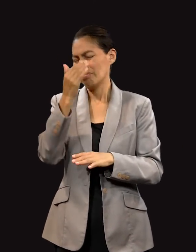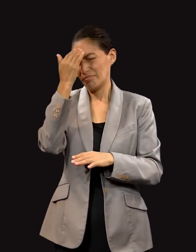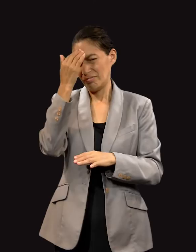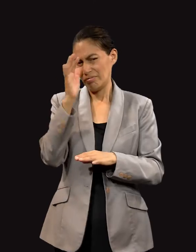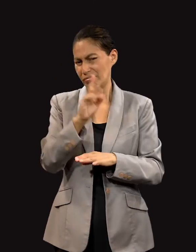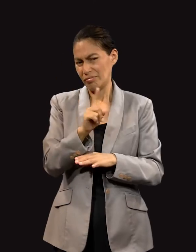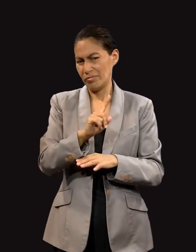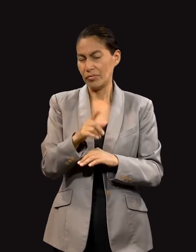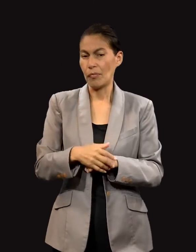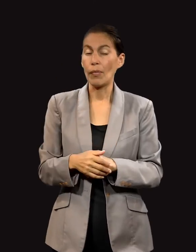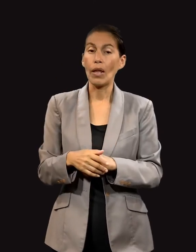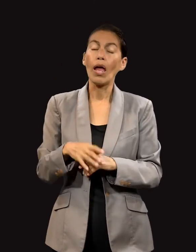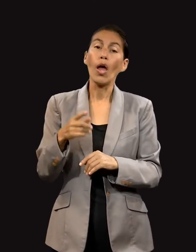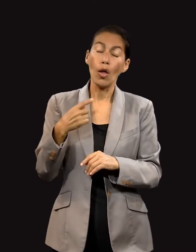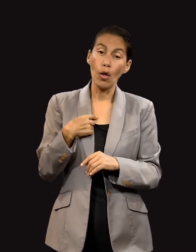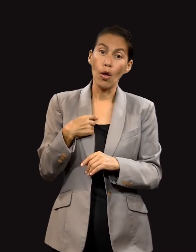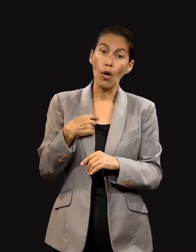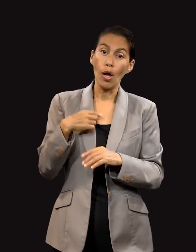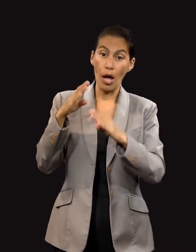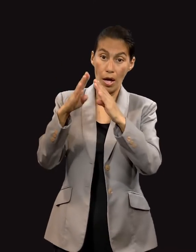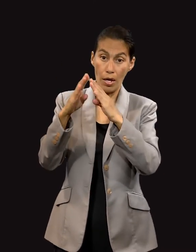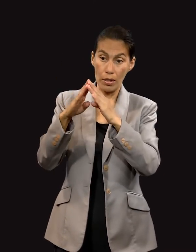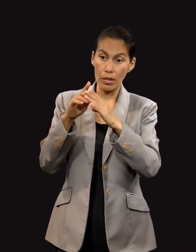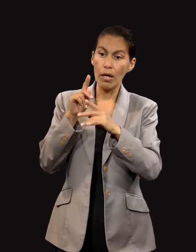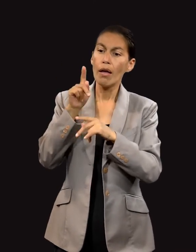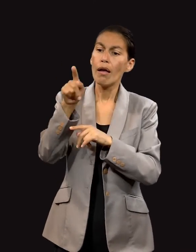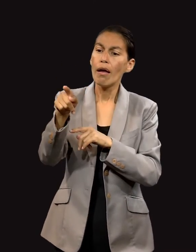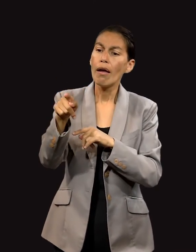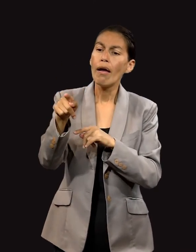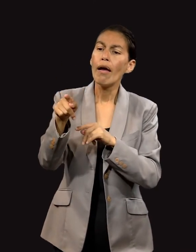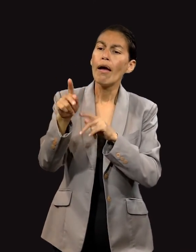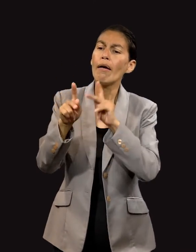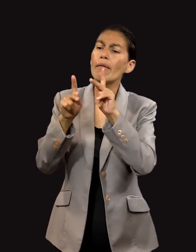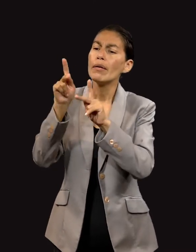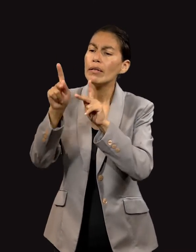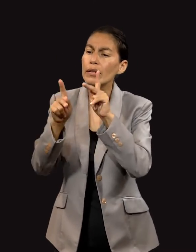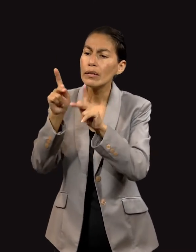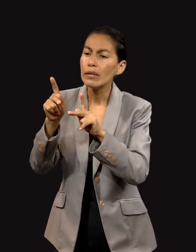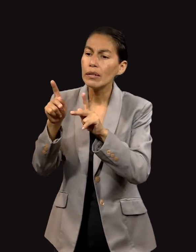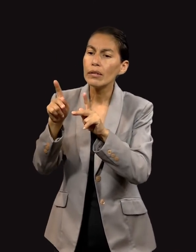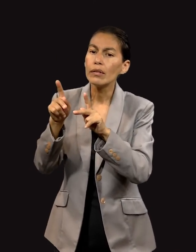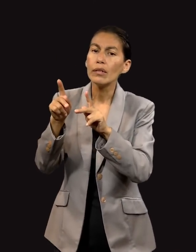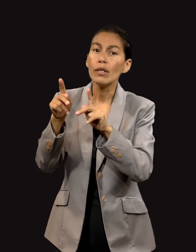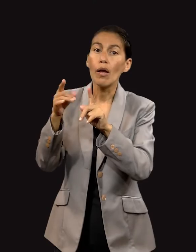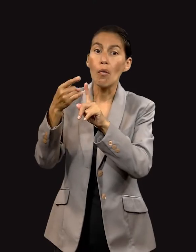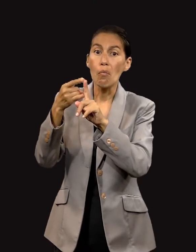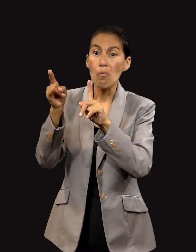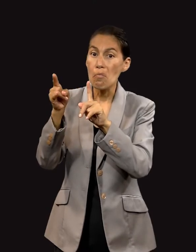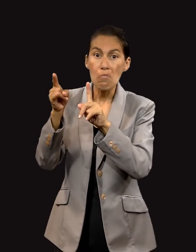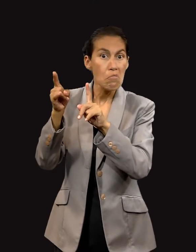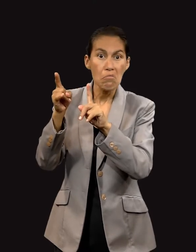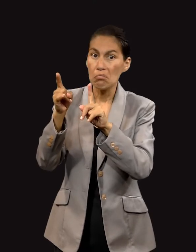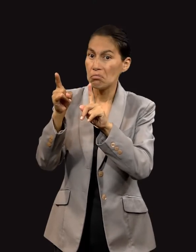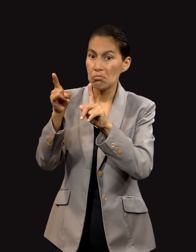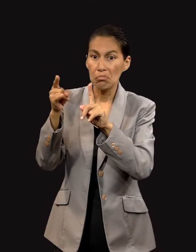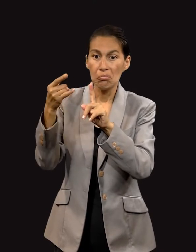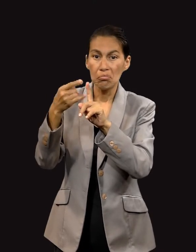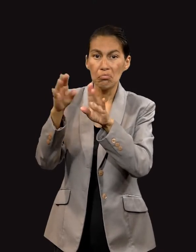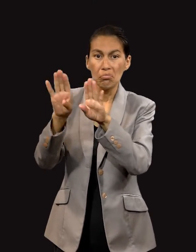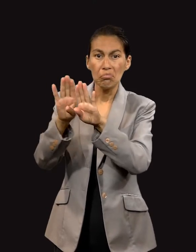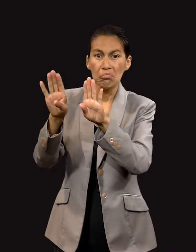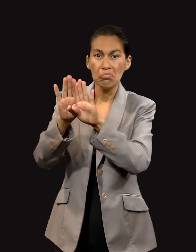Entonces, yo la iba a visitar y no me abría la puerta y se me escondía. Y le decía a la familia, si ven